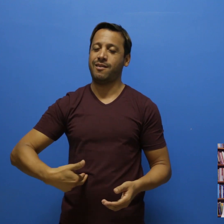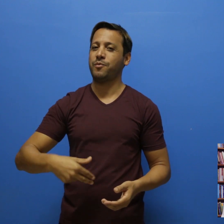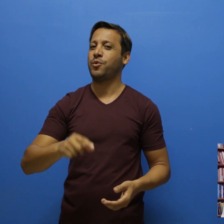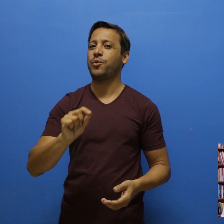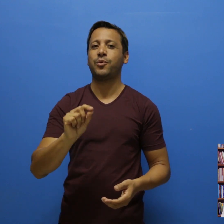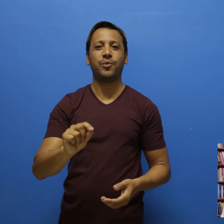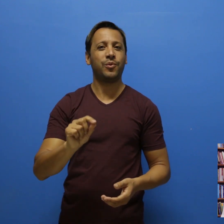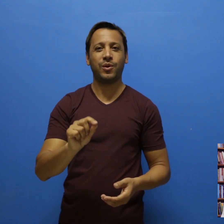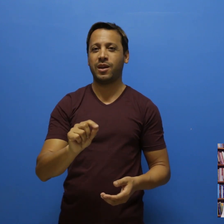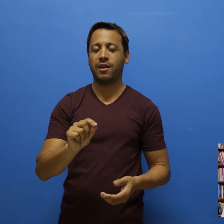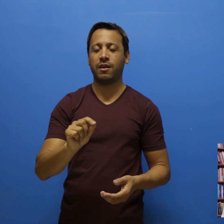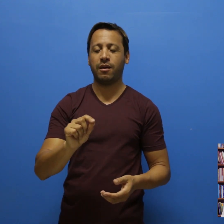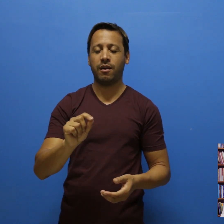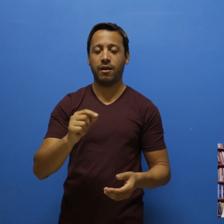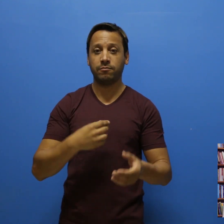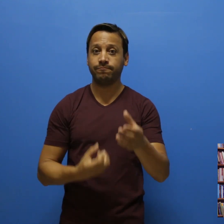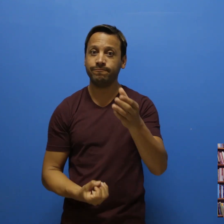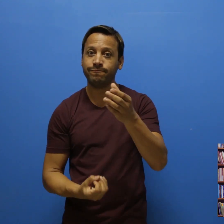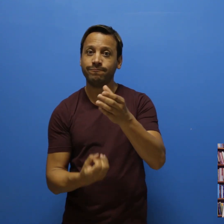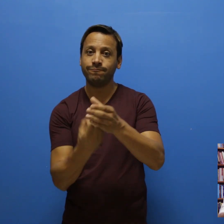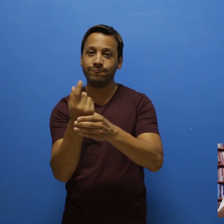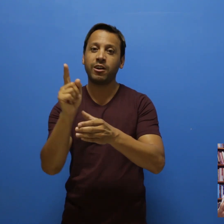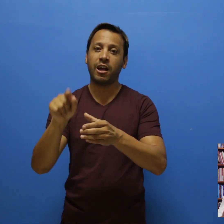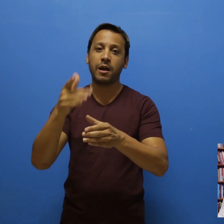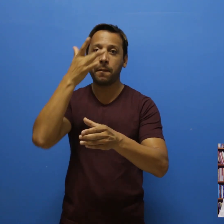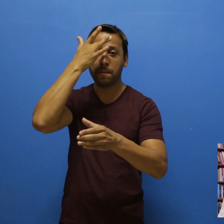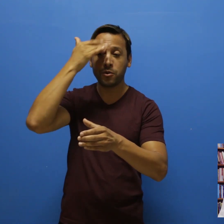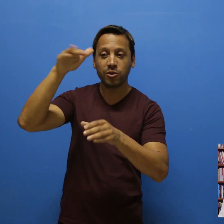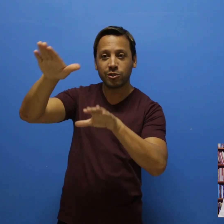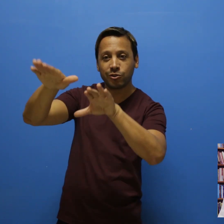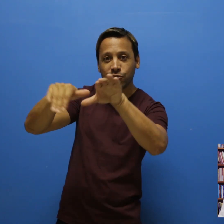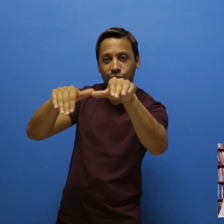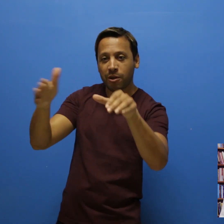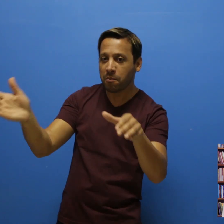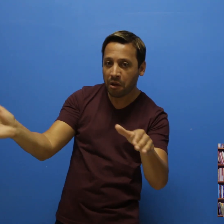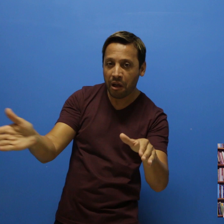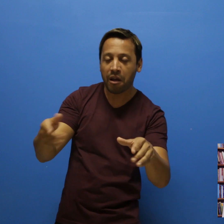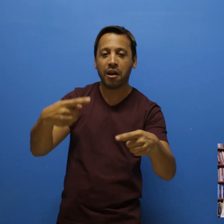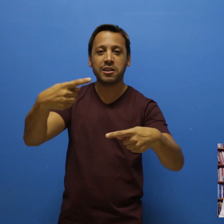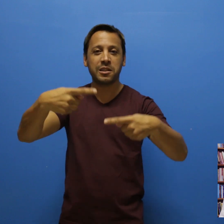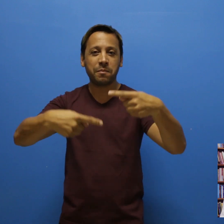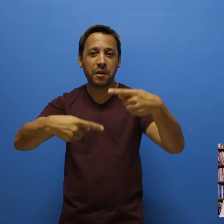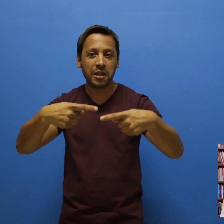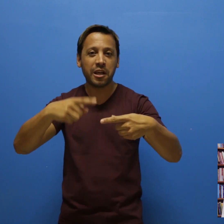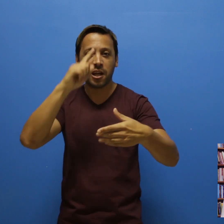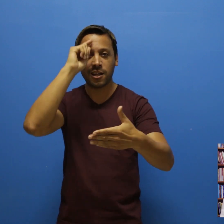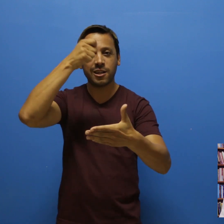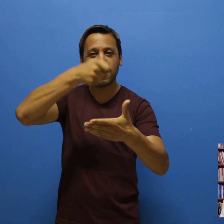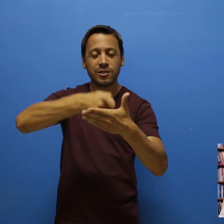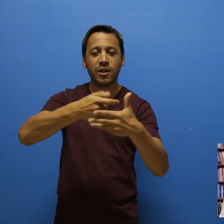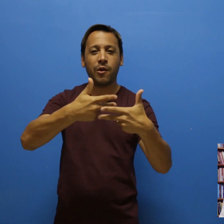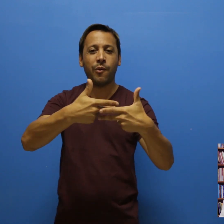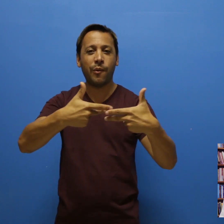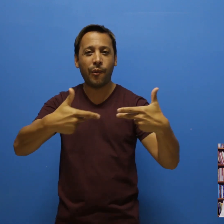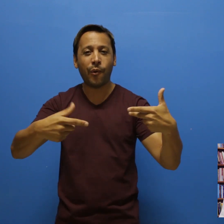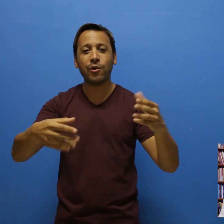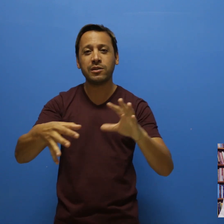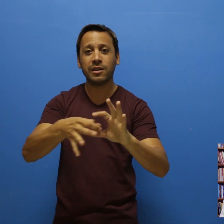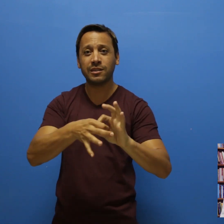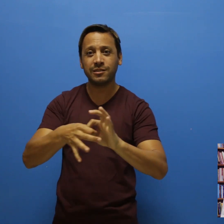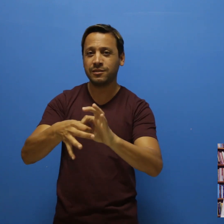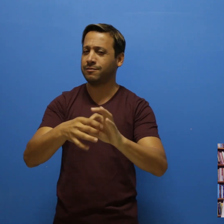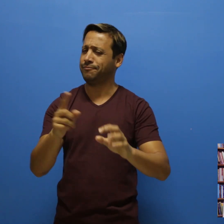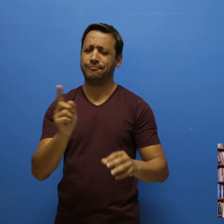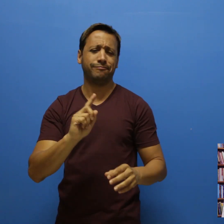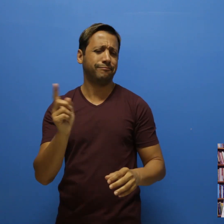que foi constituída para chamar as pessoas a debater e a decidir sobre o que é coletivo.